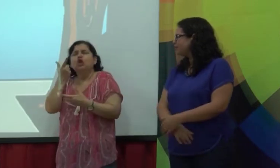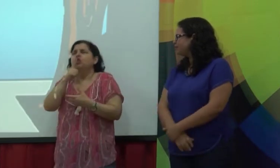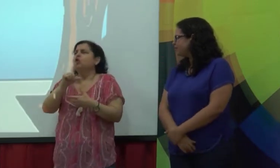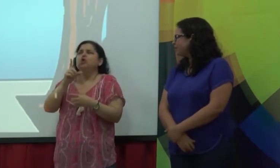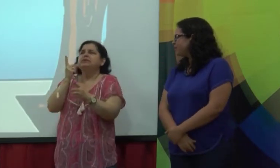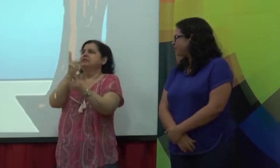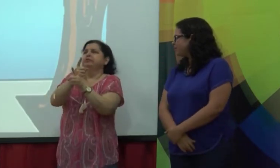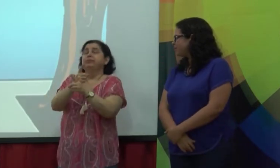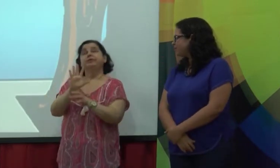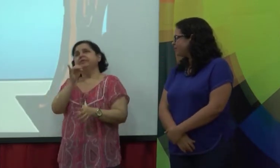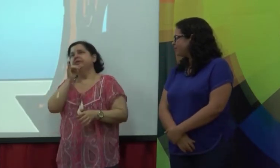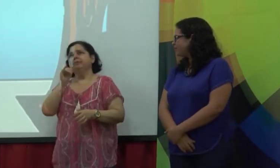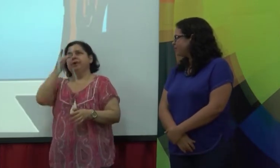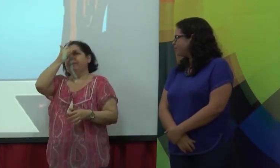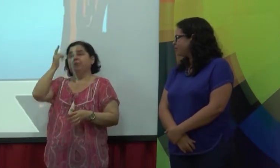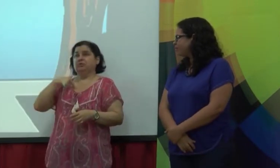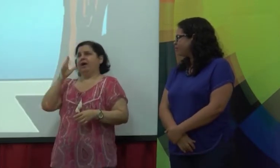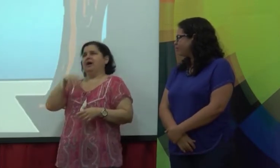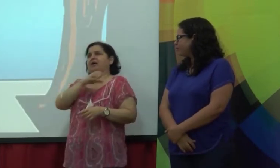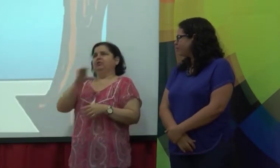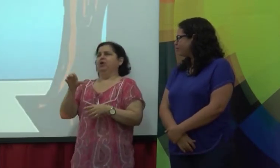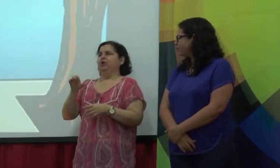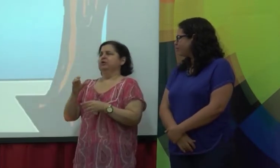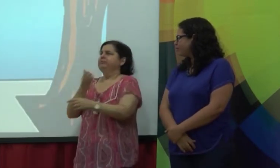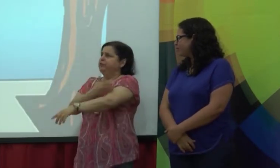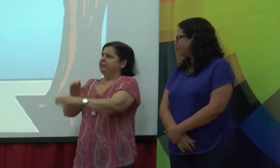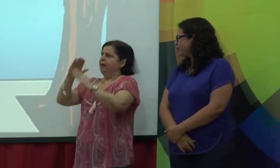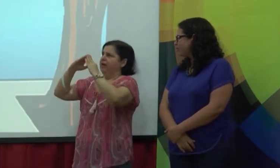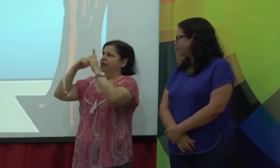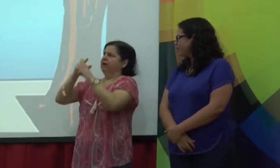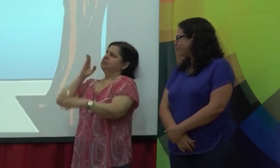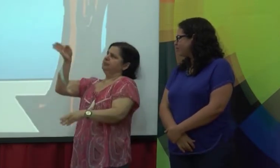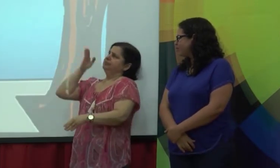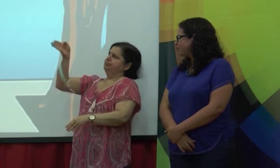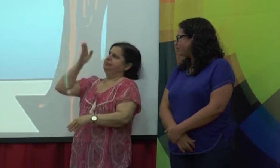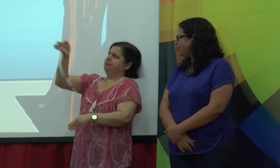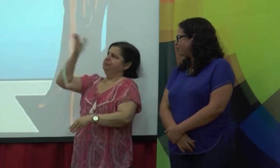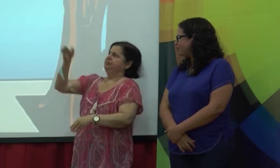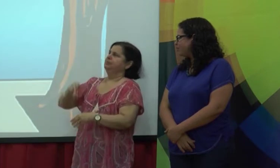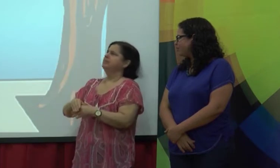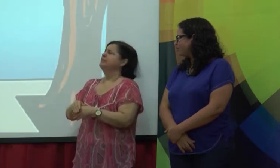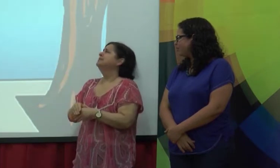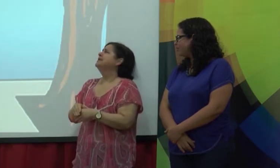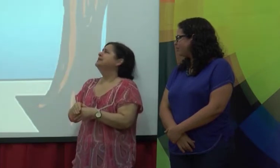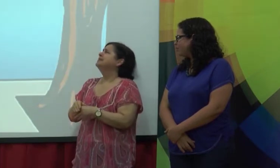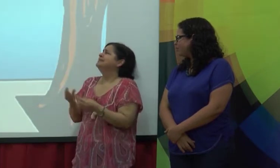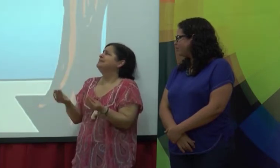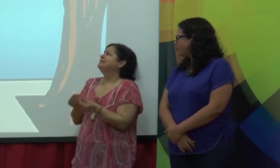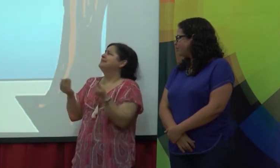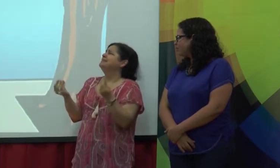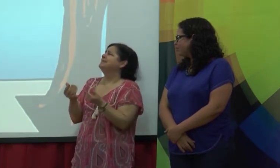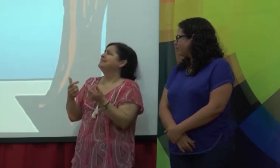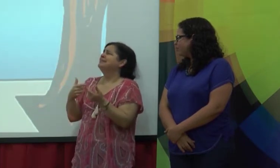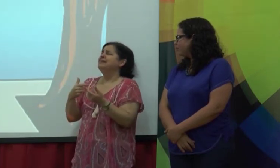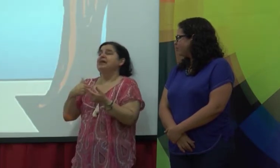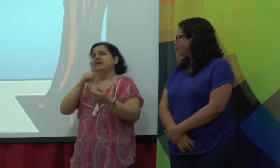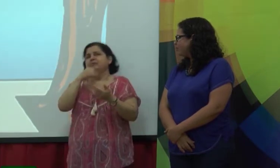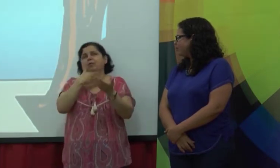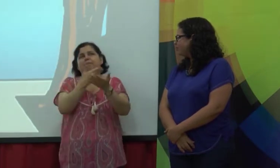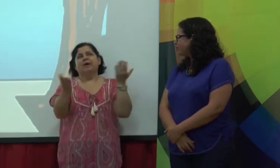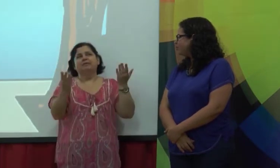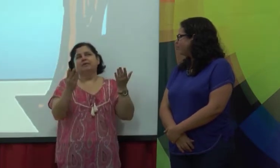espírita, a causa de nossas aflições, né? Ah, é uma pessoa católica que vai sempre à